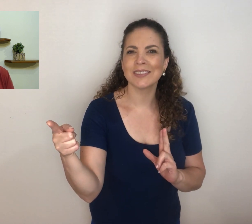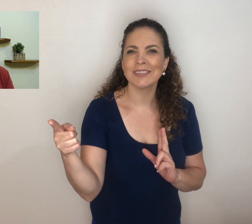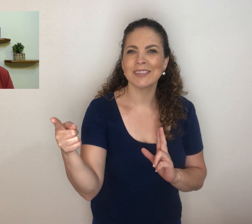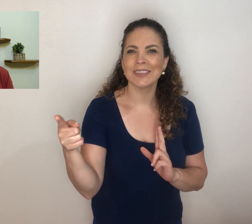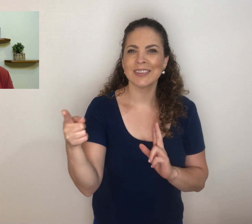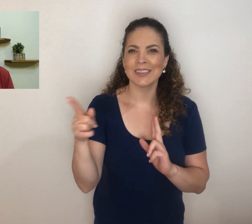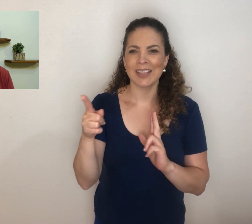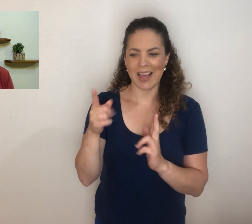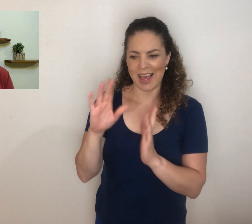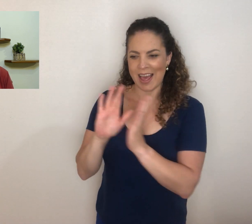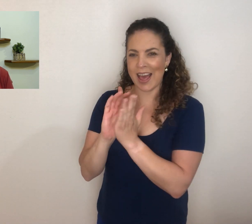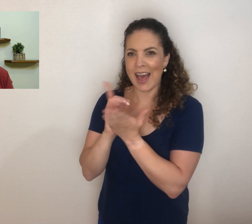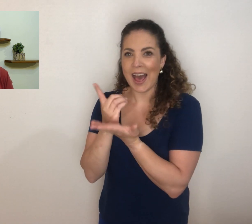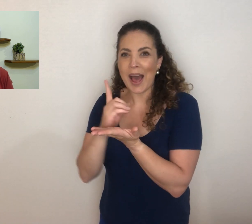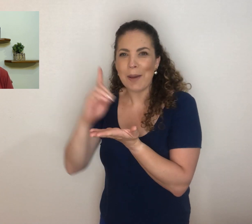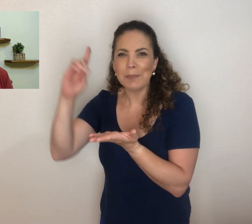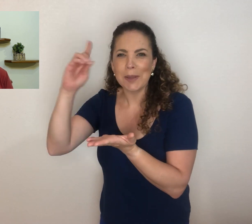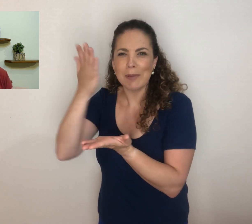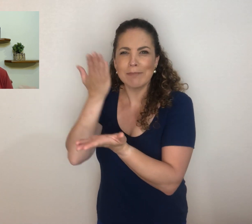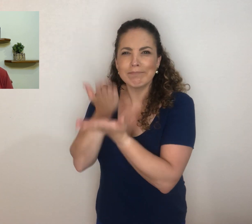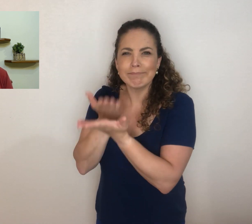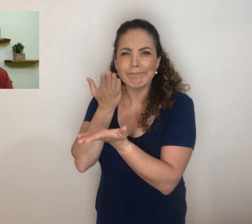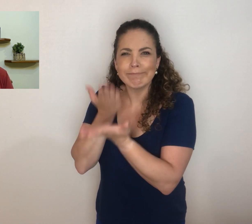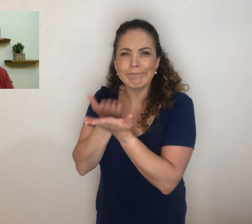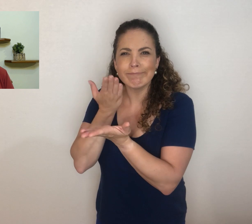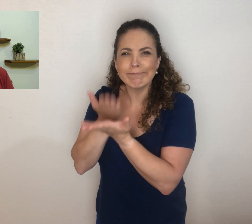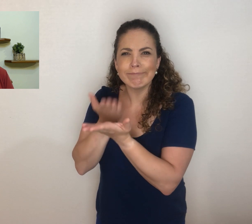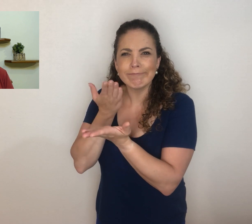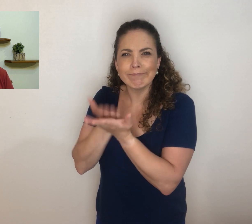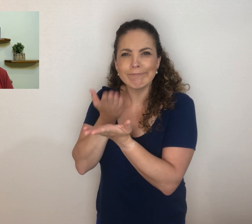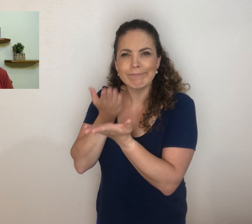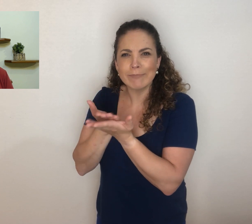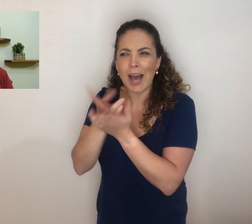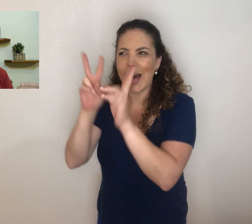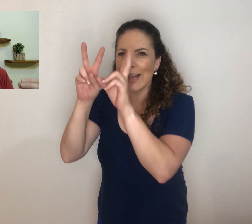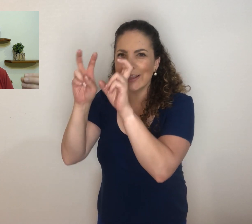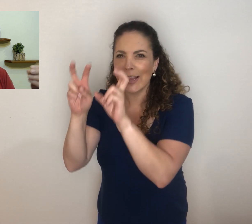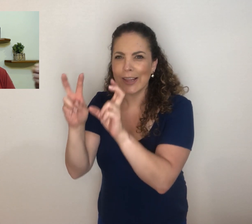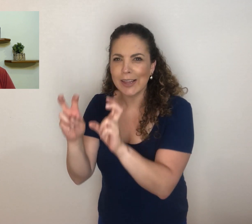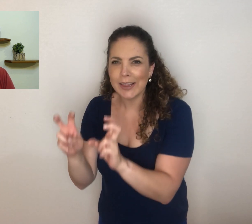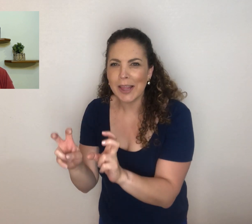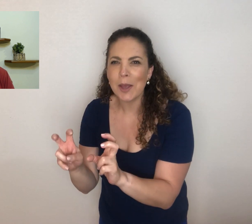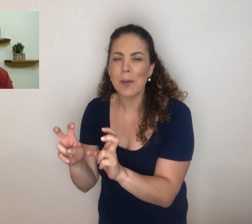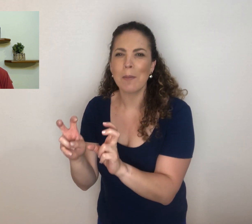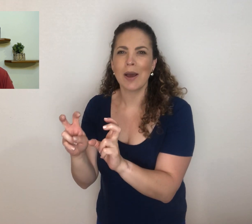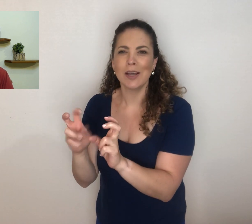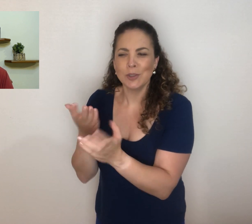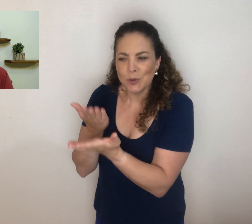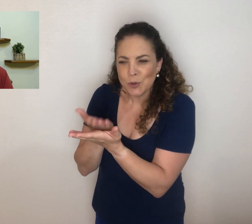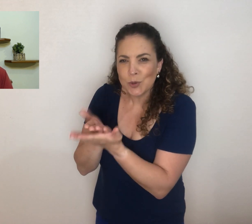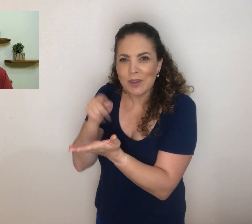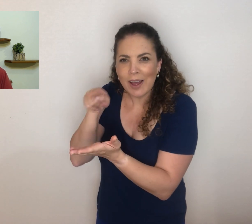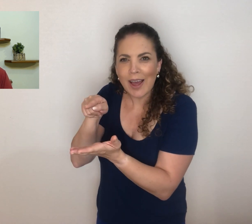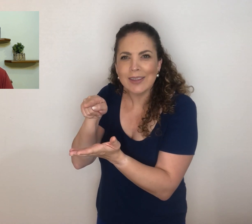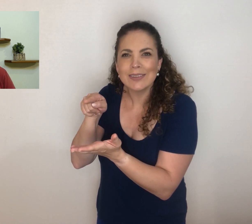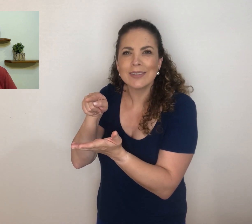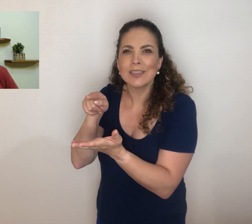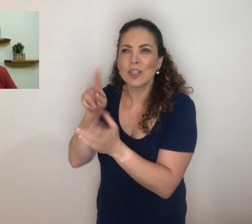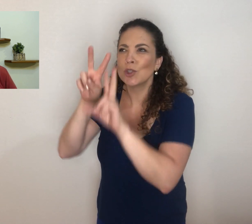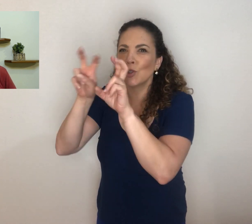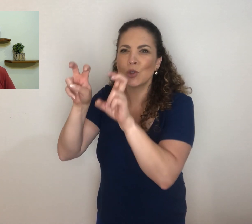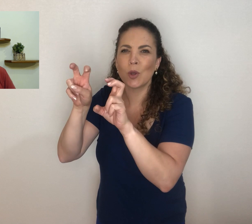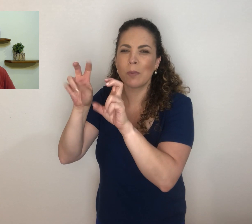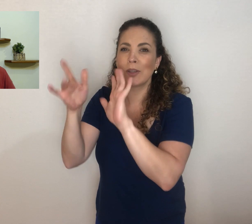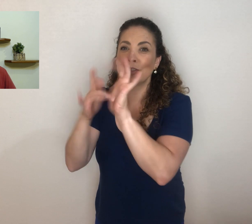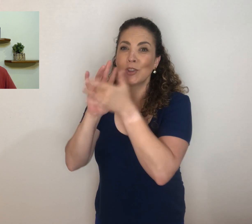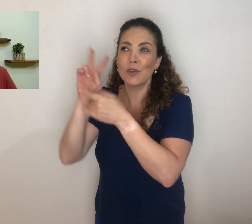o meditar na palavra do Senhor, o meditar naquilo que está profetizado a respeito da volta do Senhor,